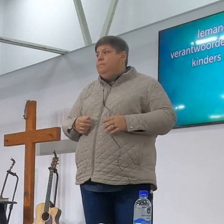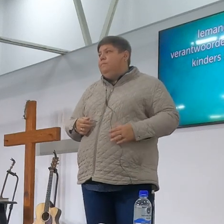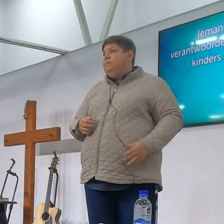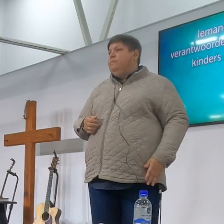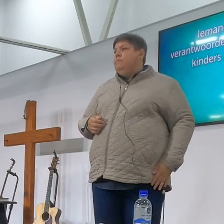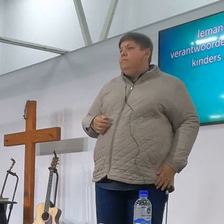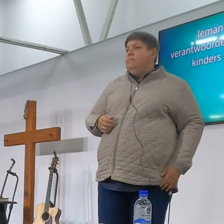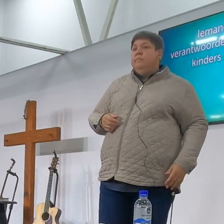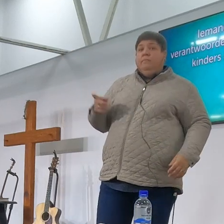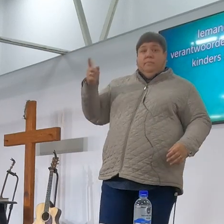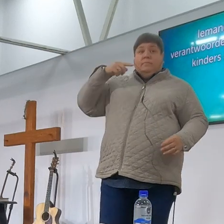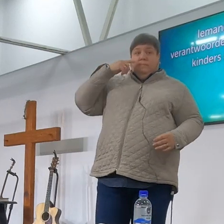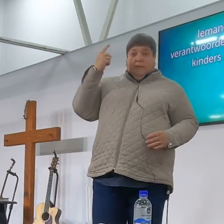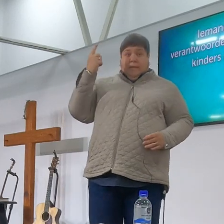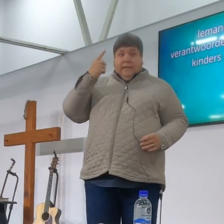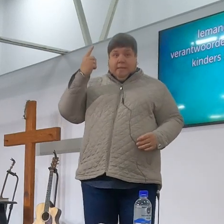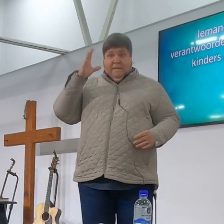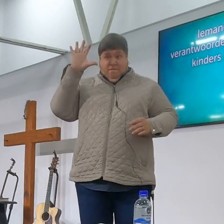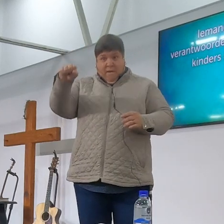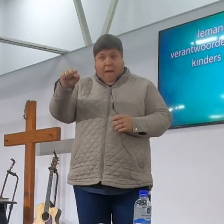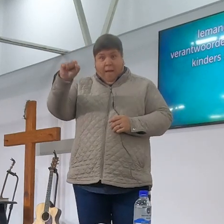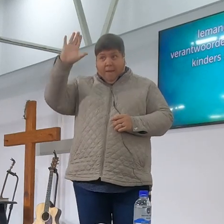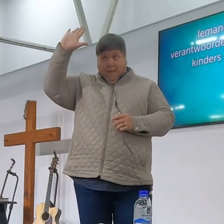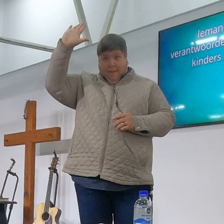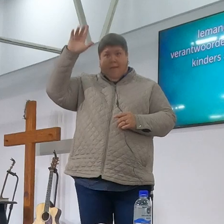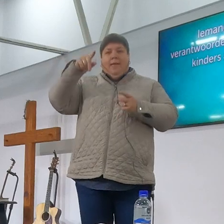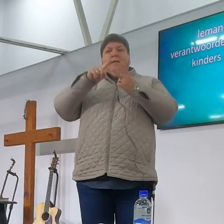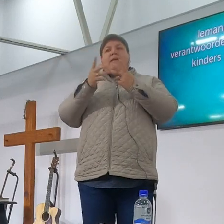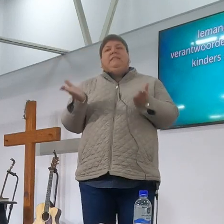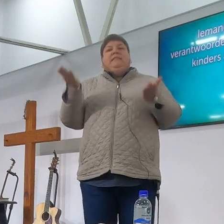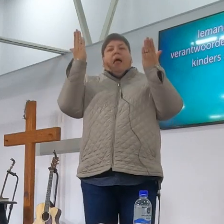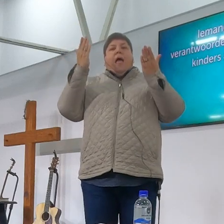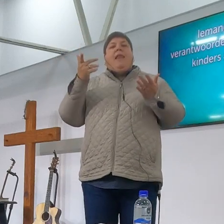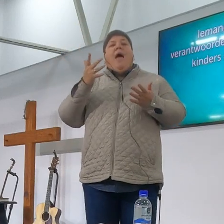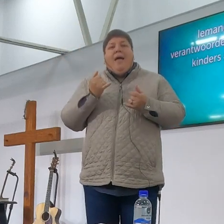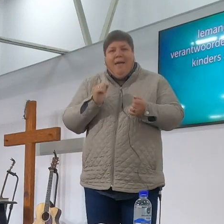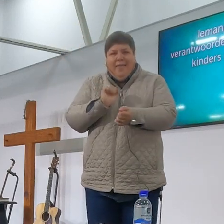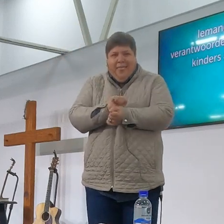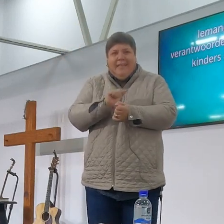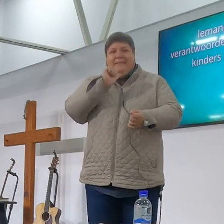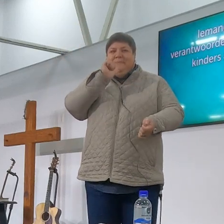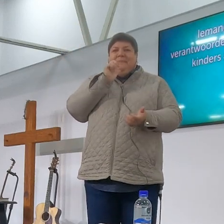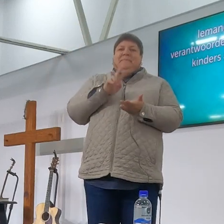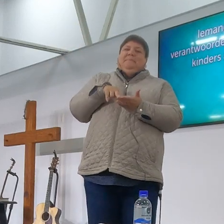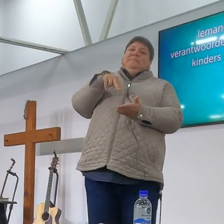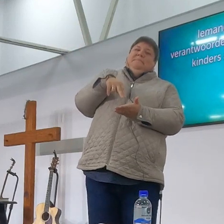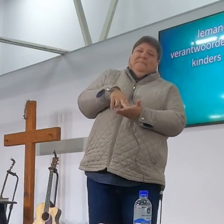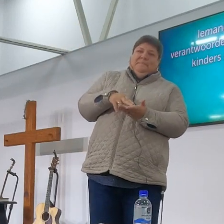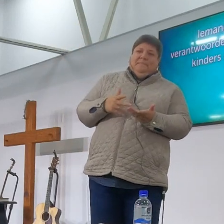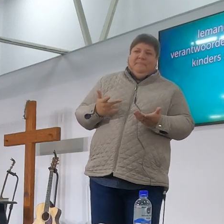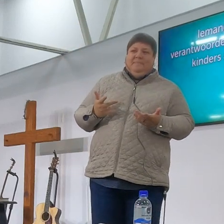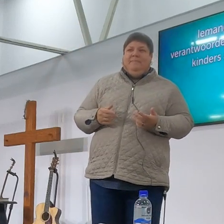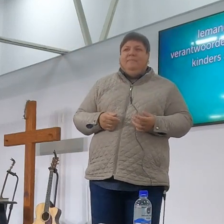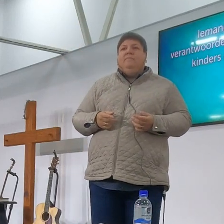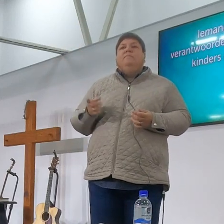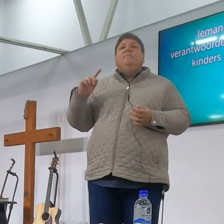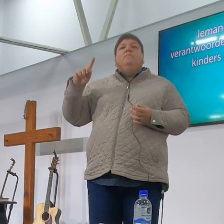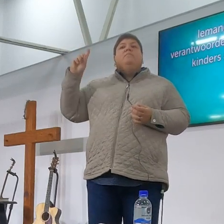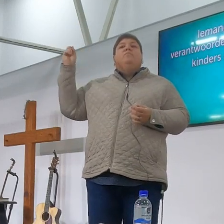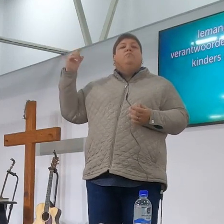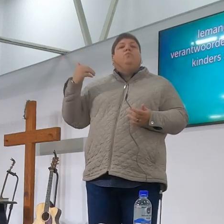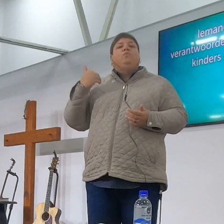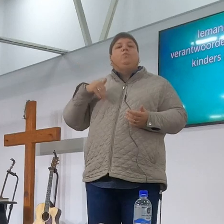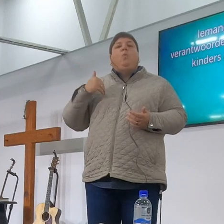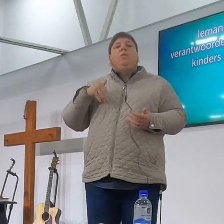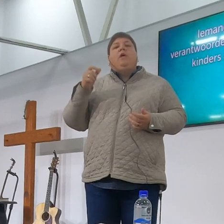daai. Jy laat hulle eers hande opsteek en dan laat jy hulle staan want dan kan hulle nie meer wegkruip nie. Hulle het mos ou klaar hulle hande opgesteek. OK, nou is daar 'n klomp daar by die sonnaskool ook